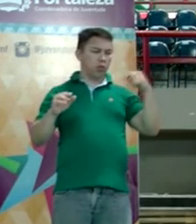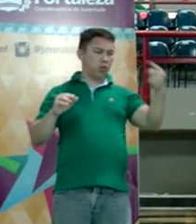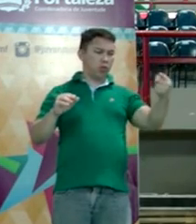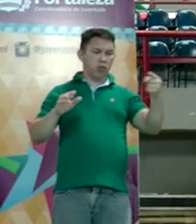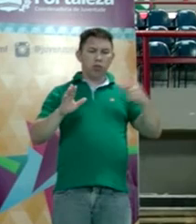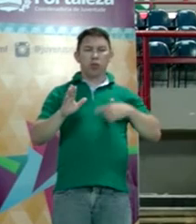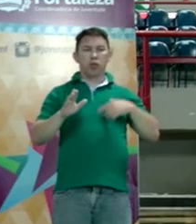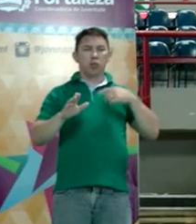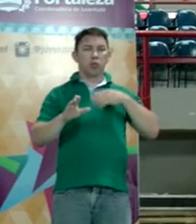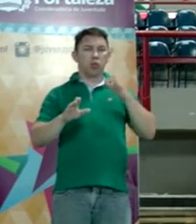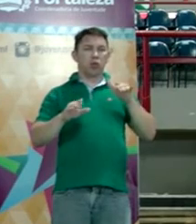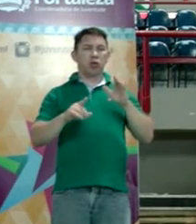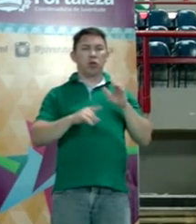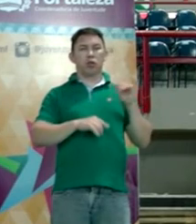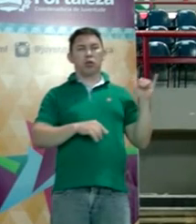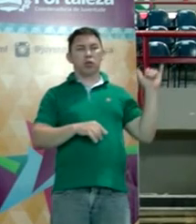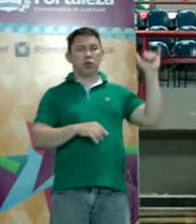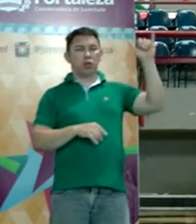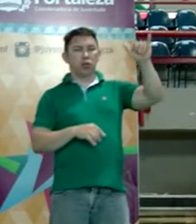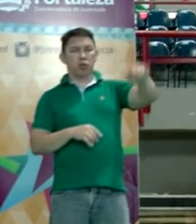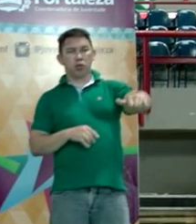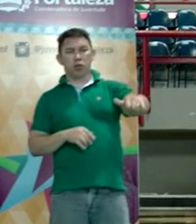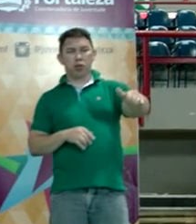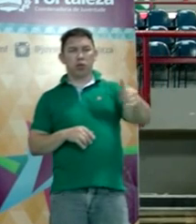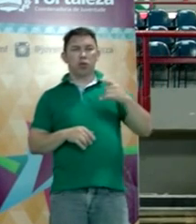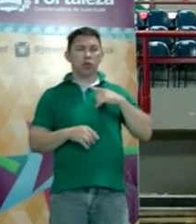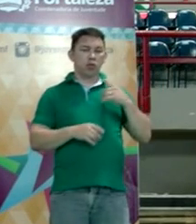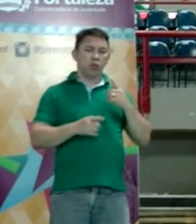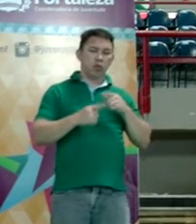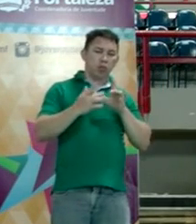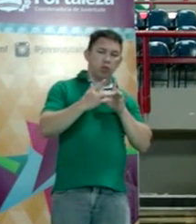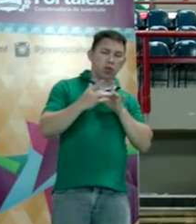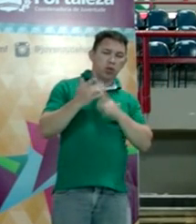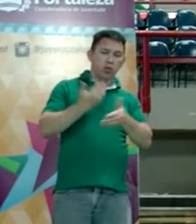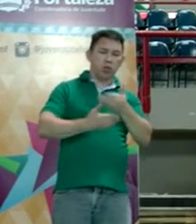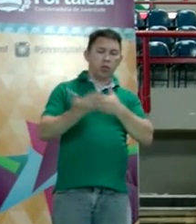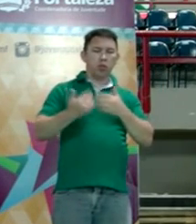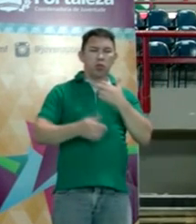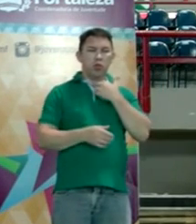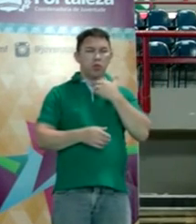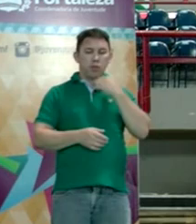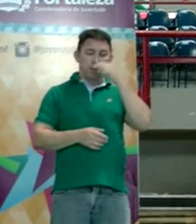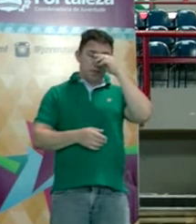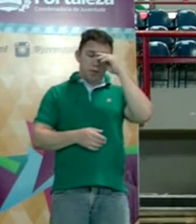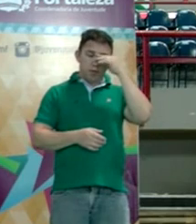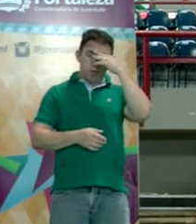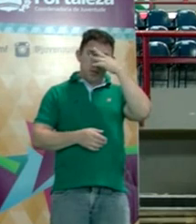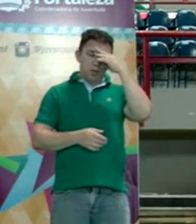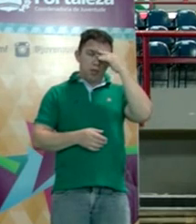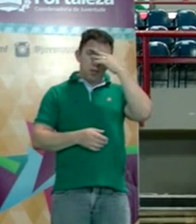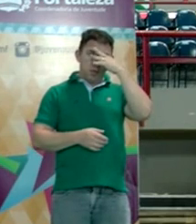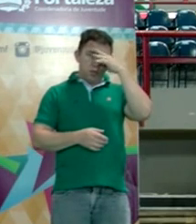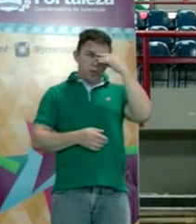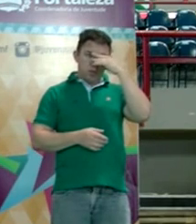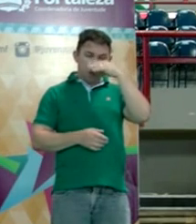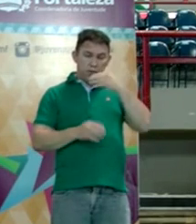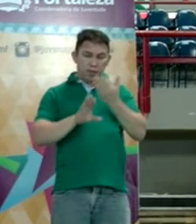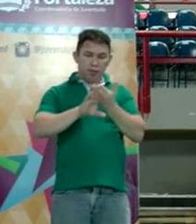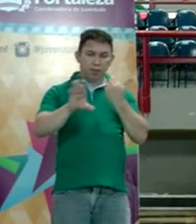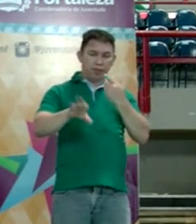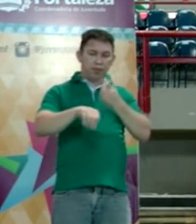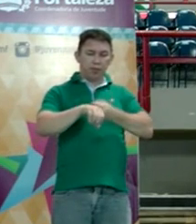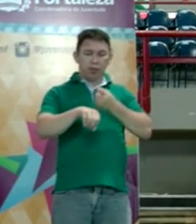Alemanha Ocidental? Podia, de avião, mas eles não podiam ter relações com as pessoas, entendeu? Que era para manter exatamente uma